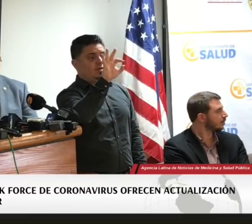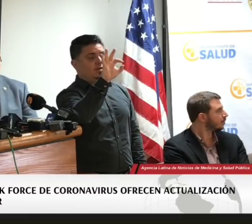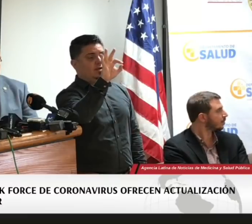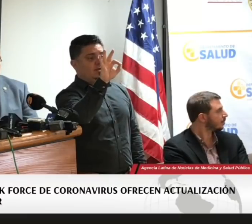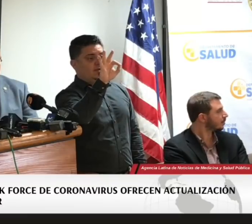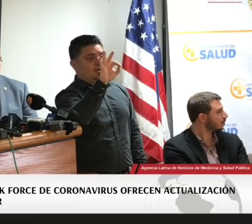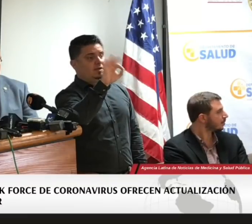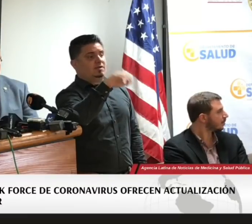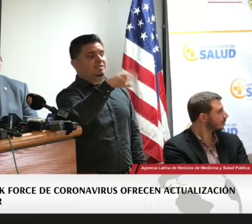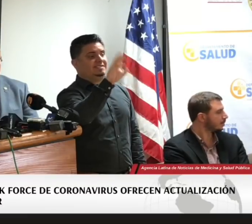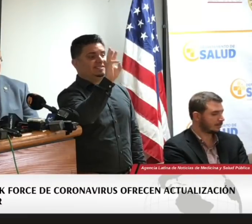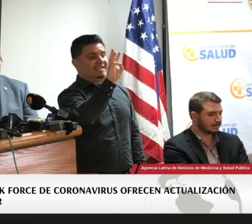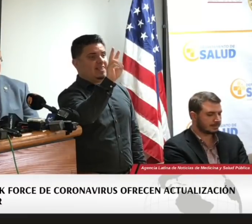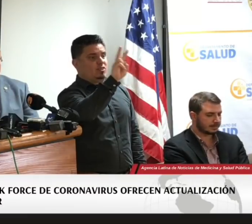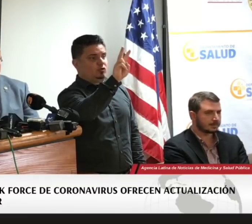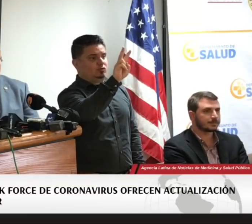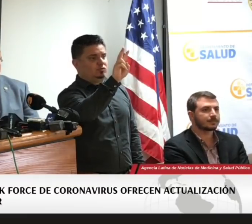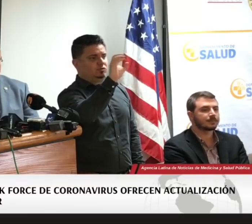787-999-6202.